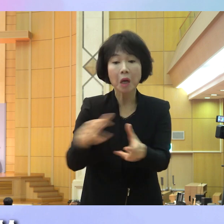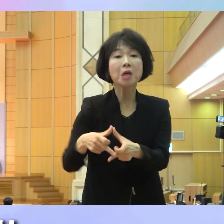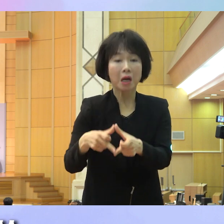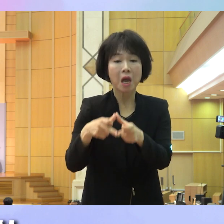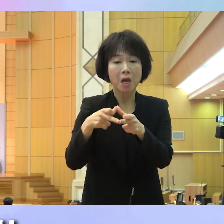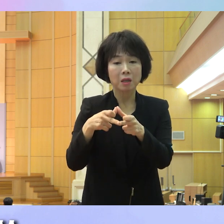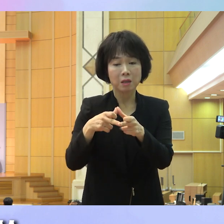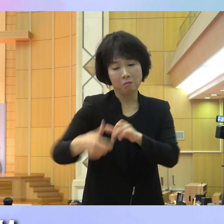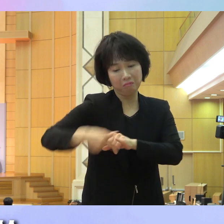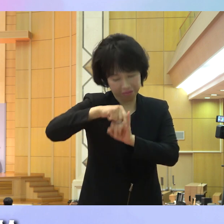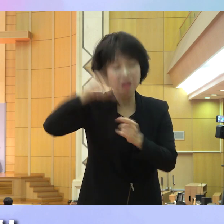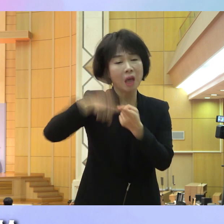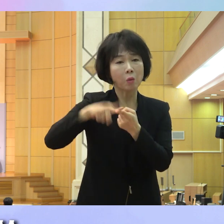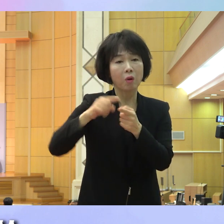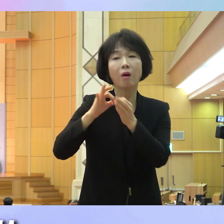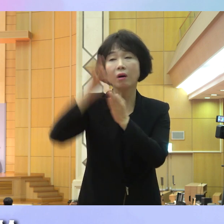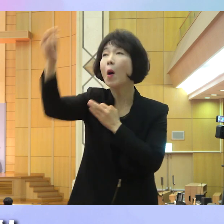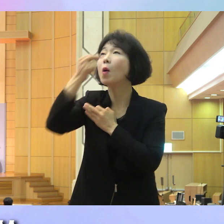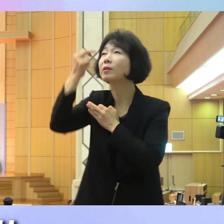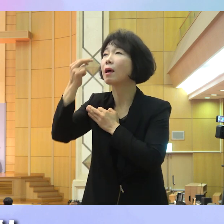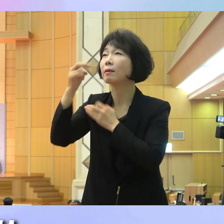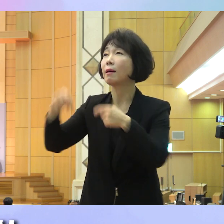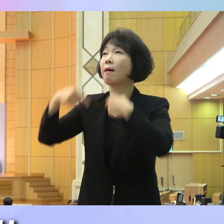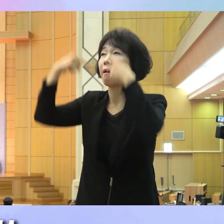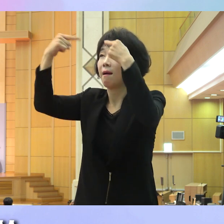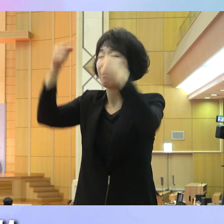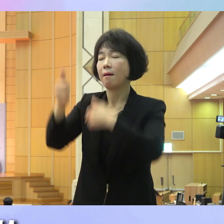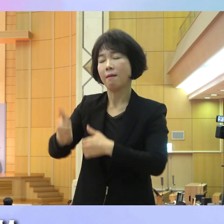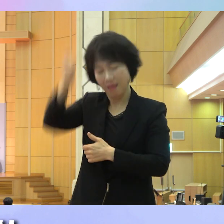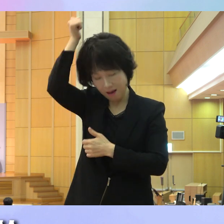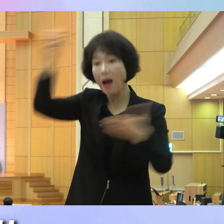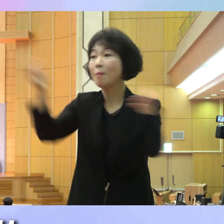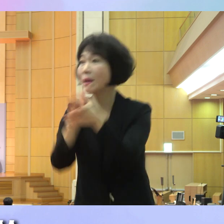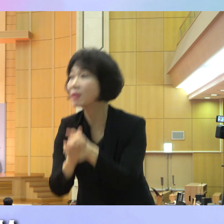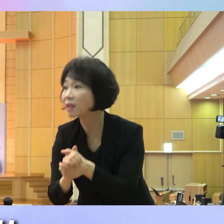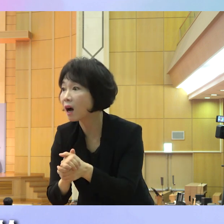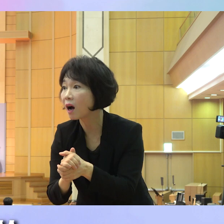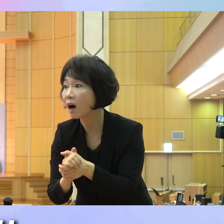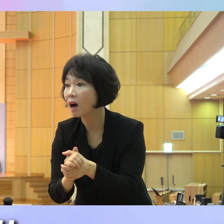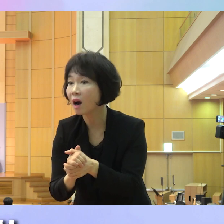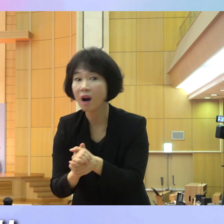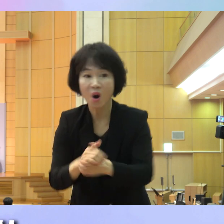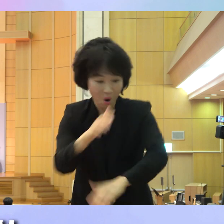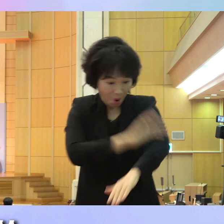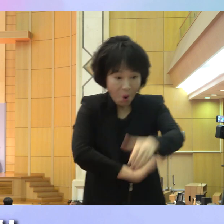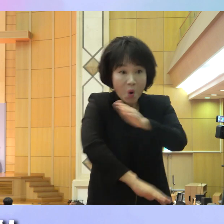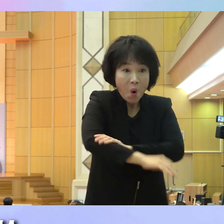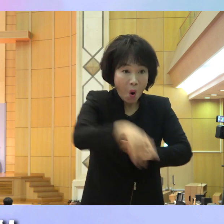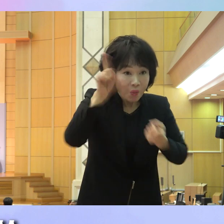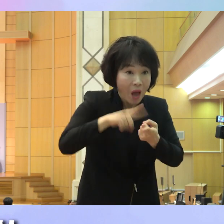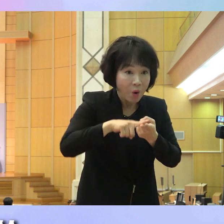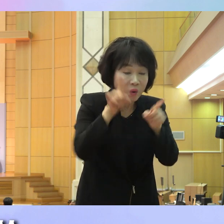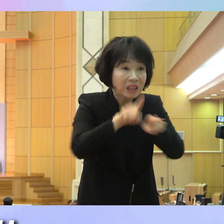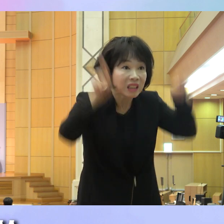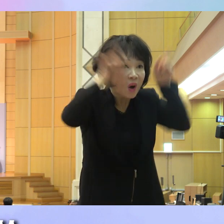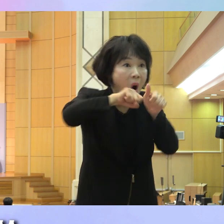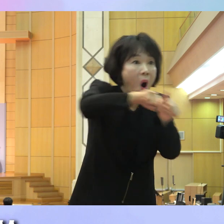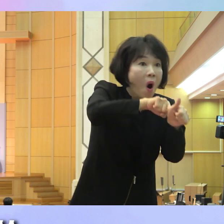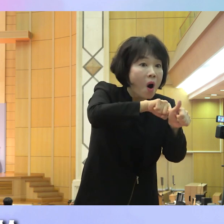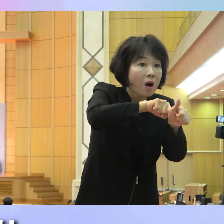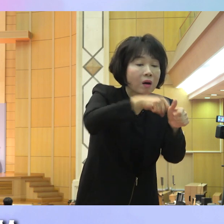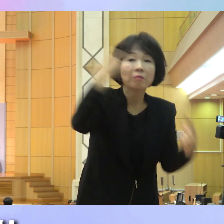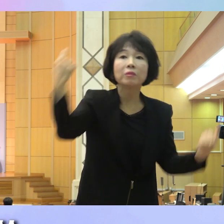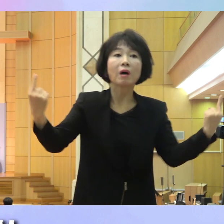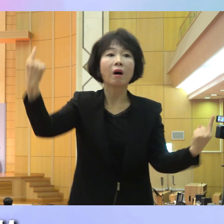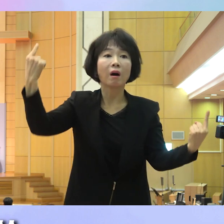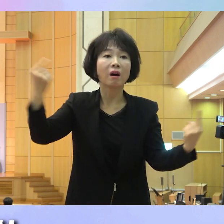불구자로 영생에 들어가는 것이 두 손을 가지고 지옥 꺼지지 않은 불에 들어가는 것보다